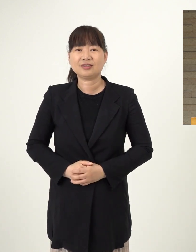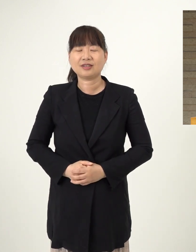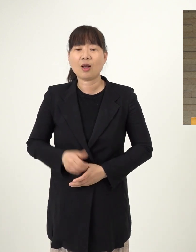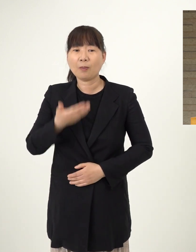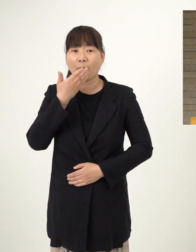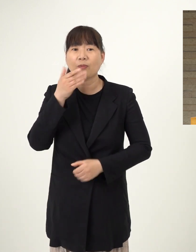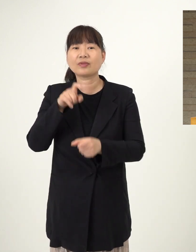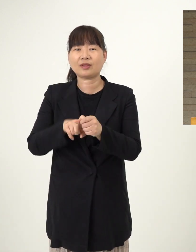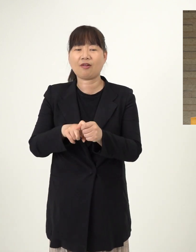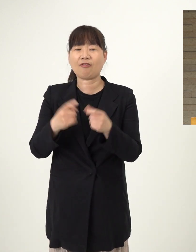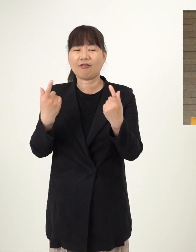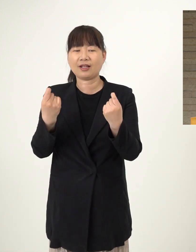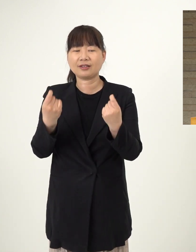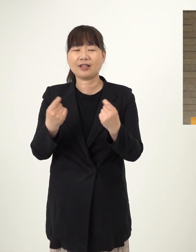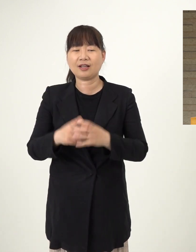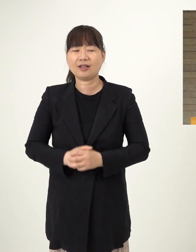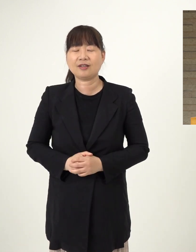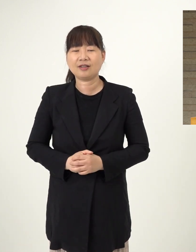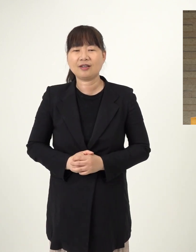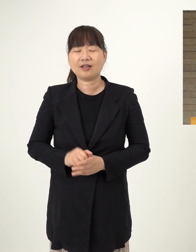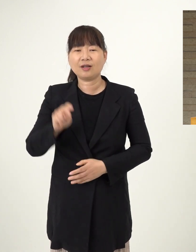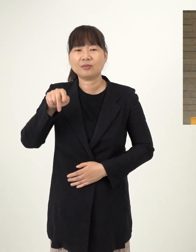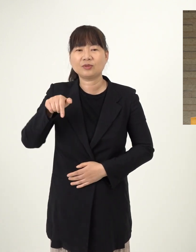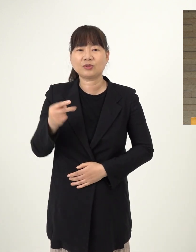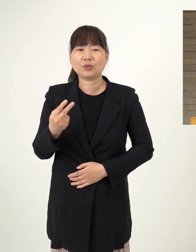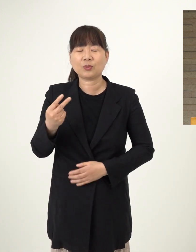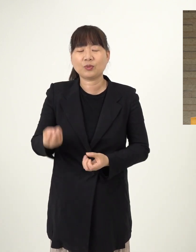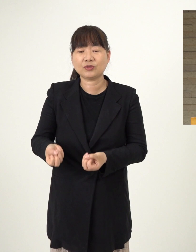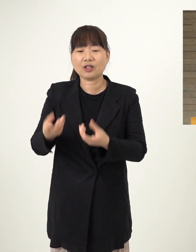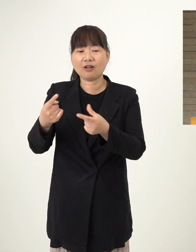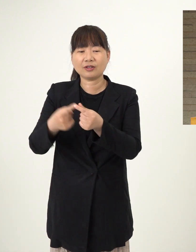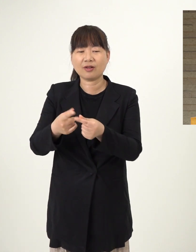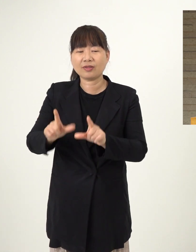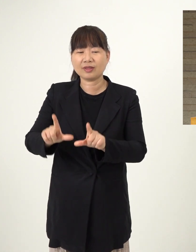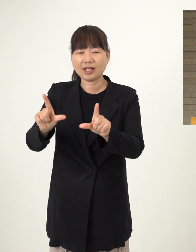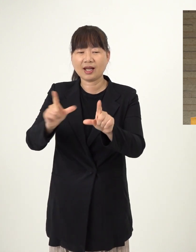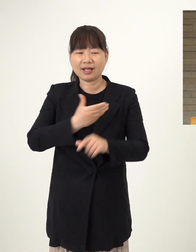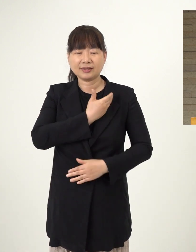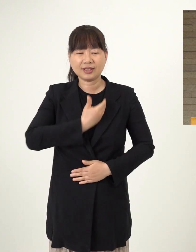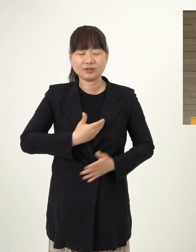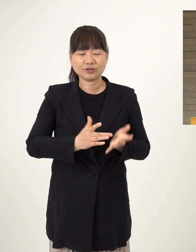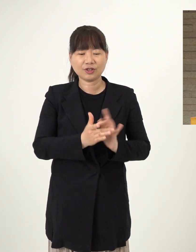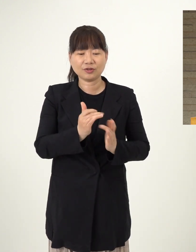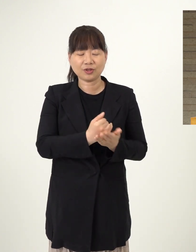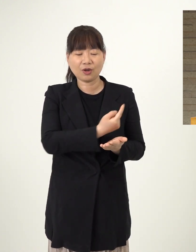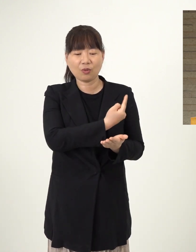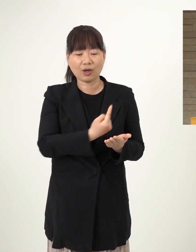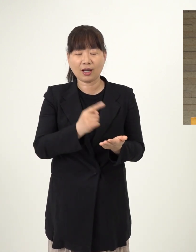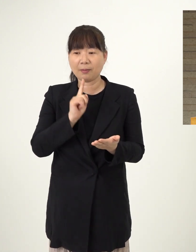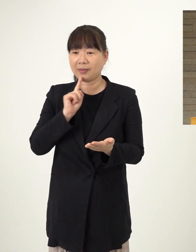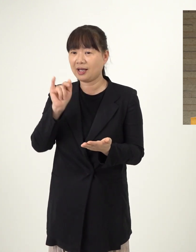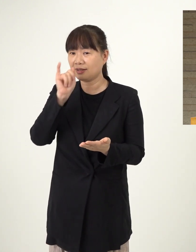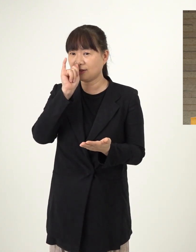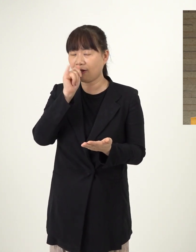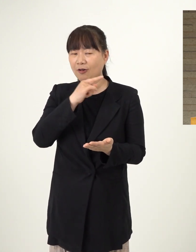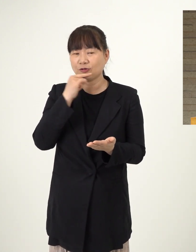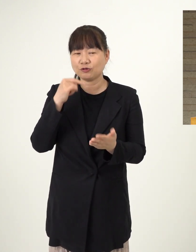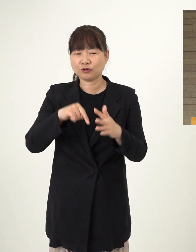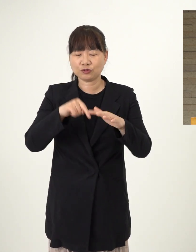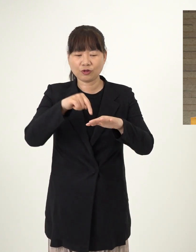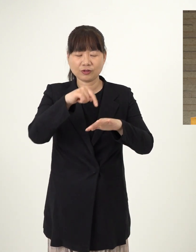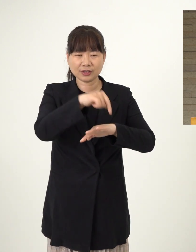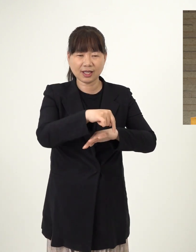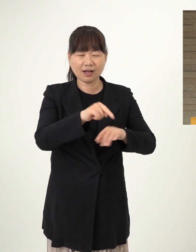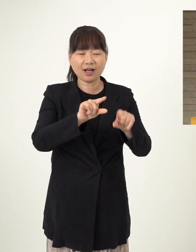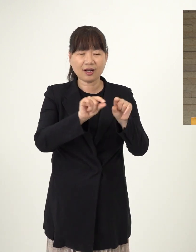먹는 떡이죠. 무교절의 첫날에 제자들이 예수께 나와 이르되 유월절